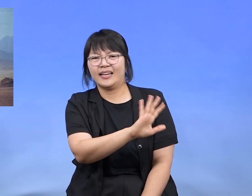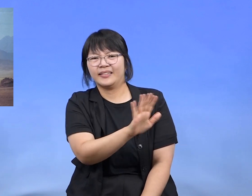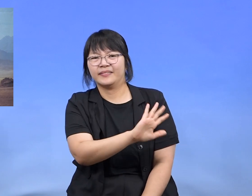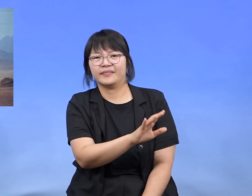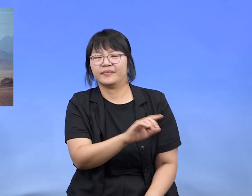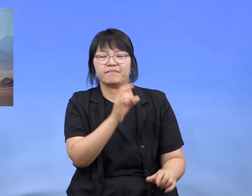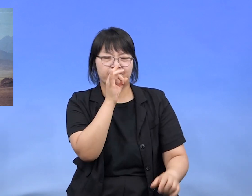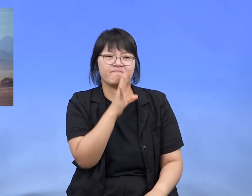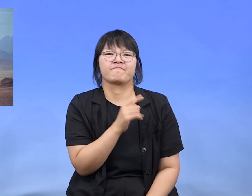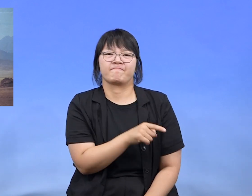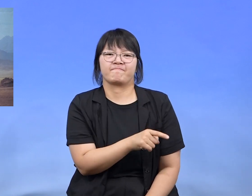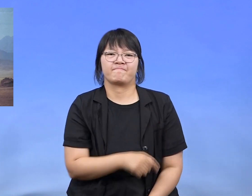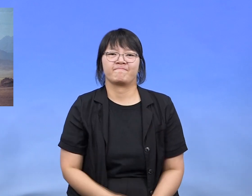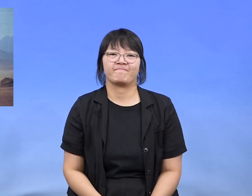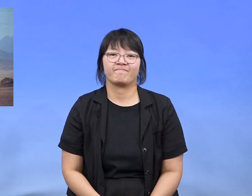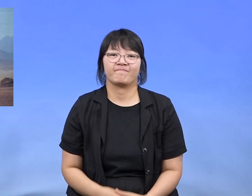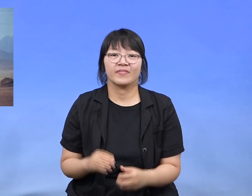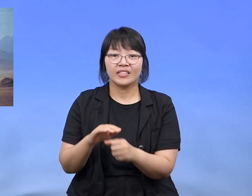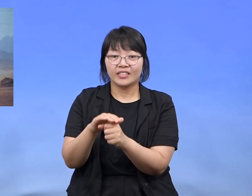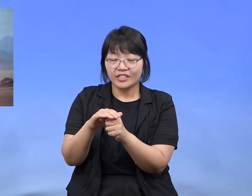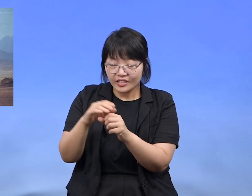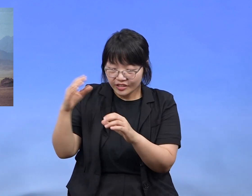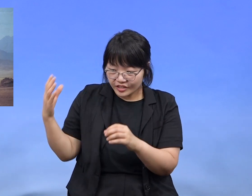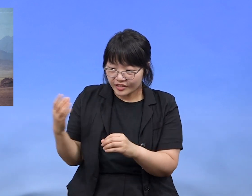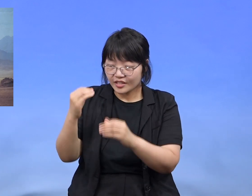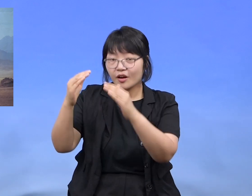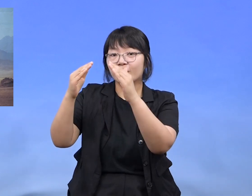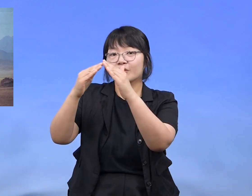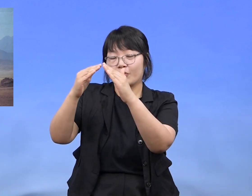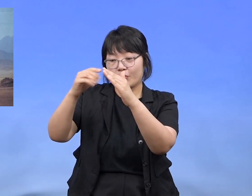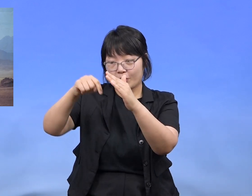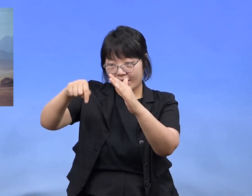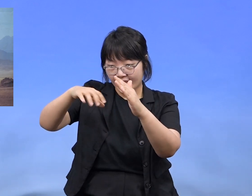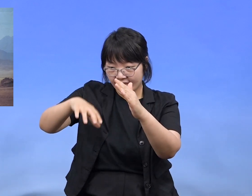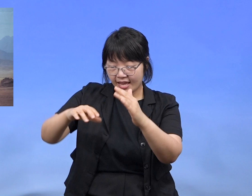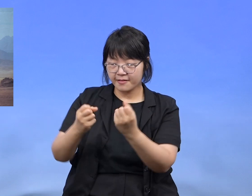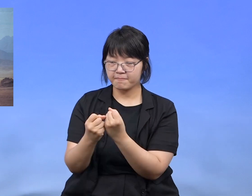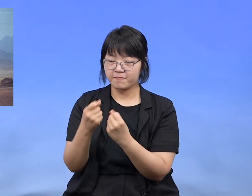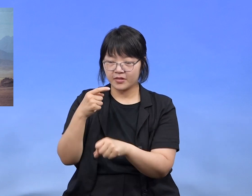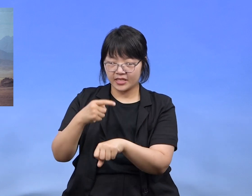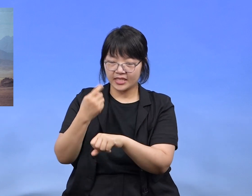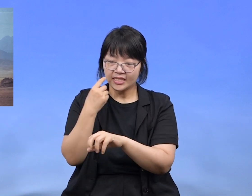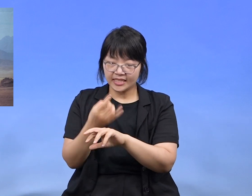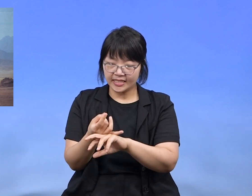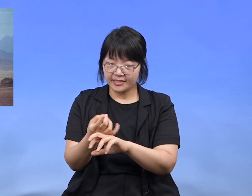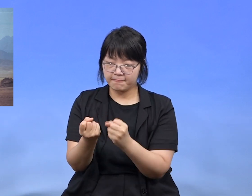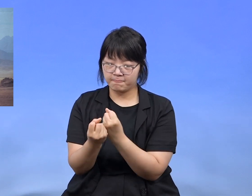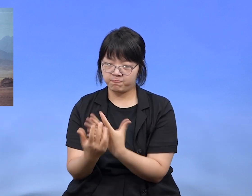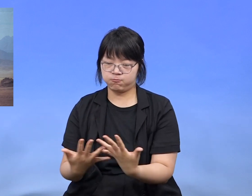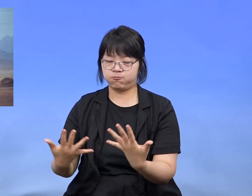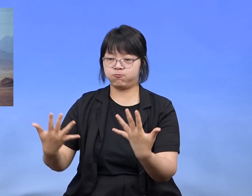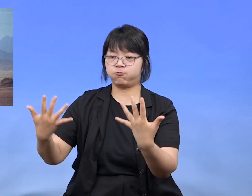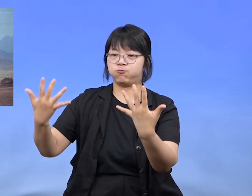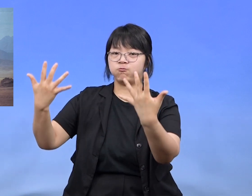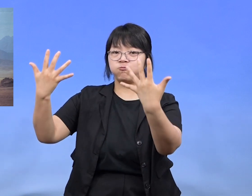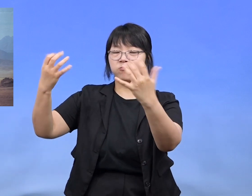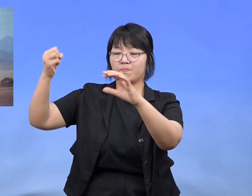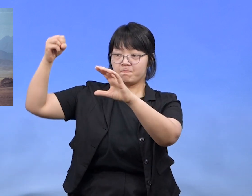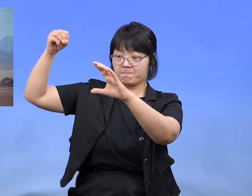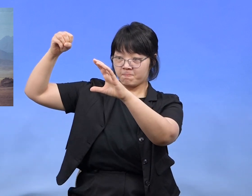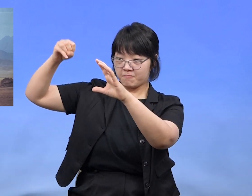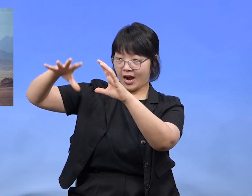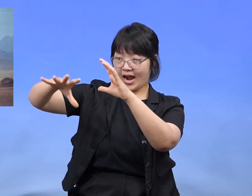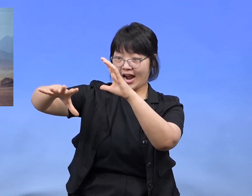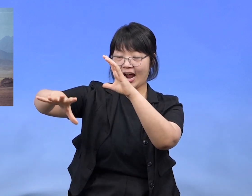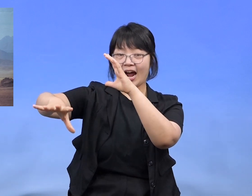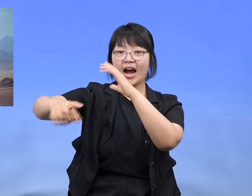것입니다. 그러나 성소 안에 빛나고 있는 메노라, 이 메노라 때문에 그들은